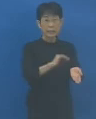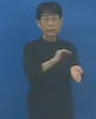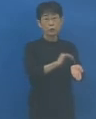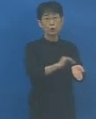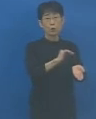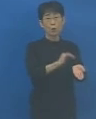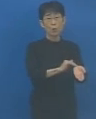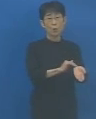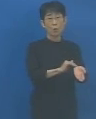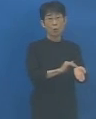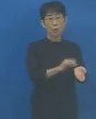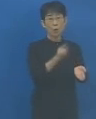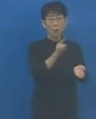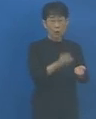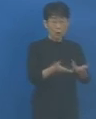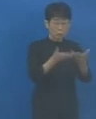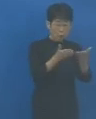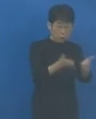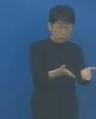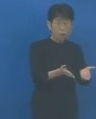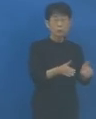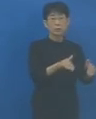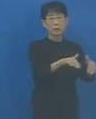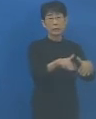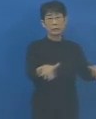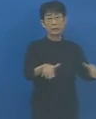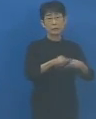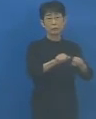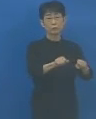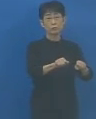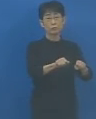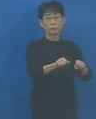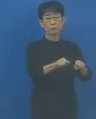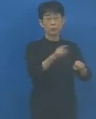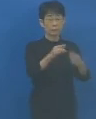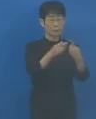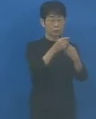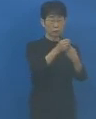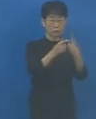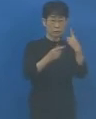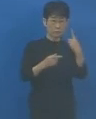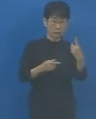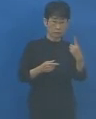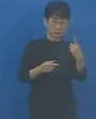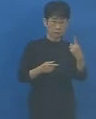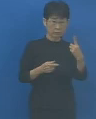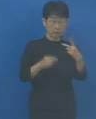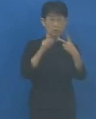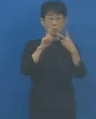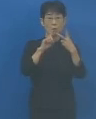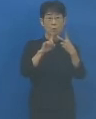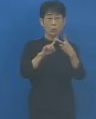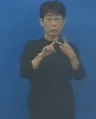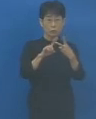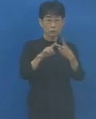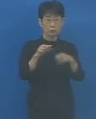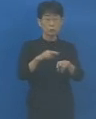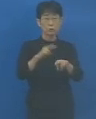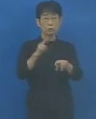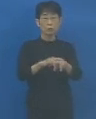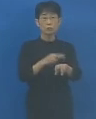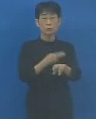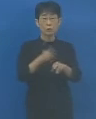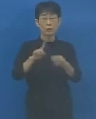くと、まあ、そういうようなことを、徹底していくことがまず一つあると思います。あともう一つ特徴的なの